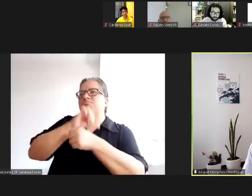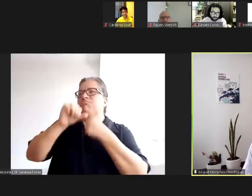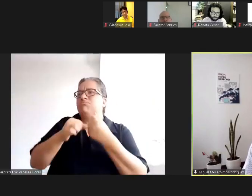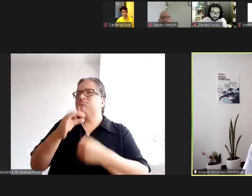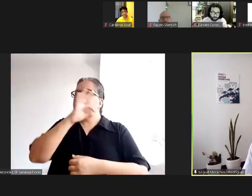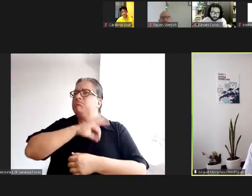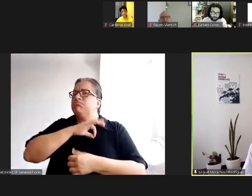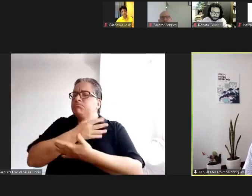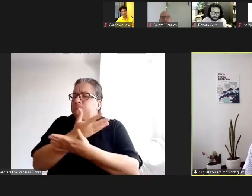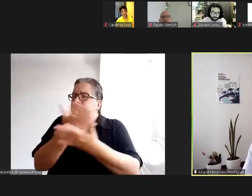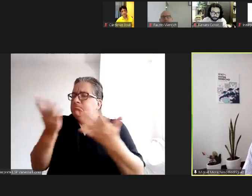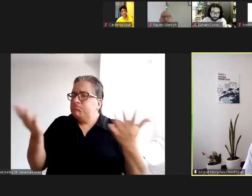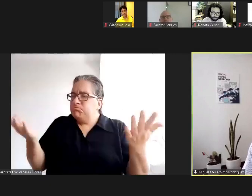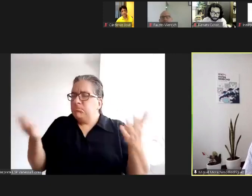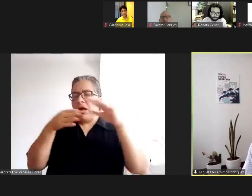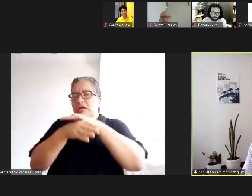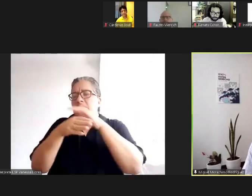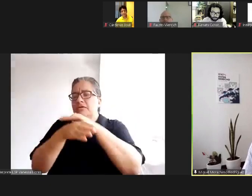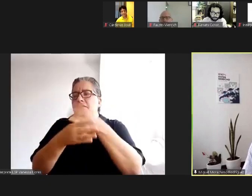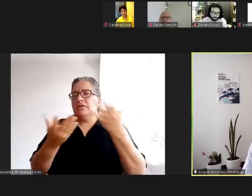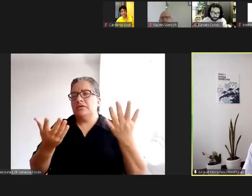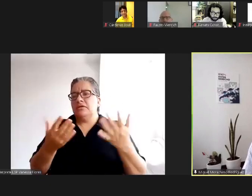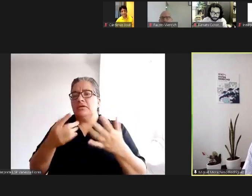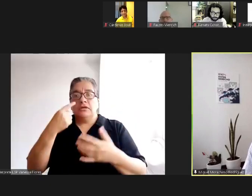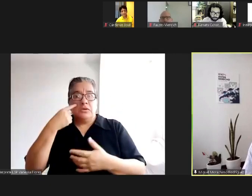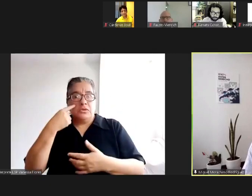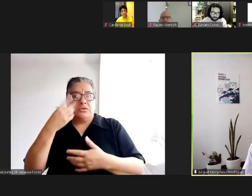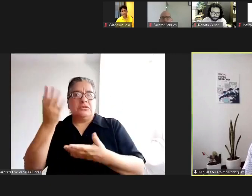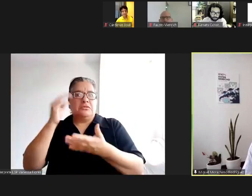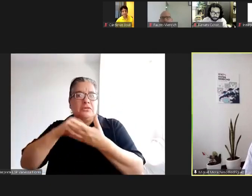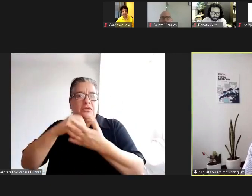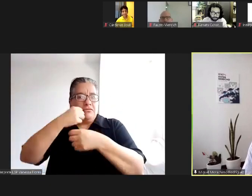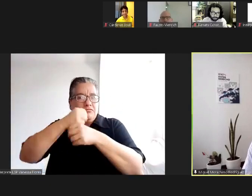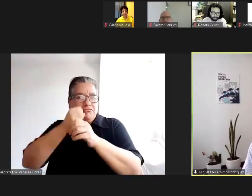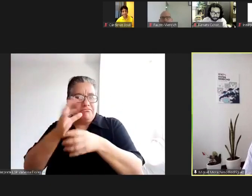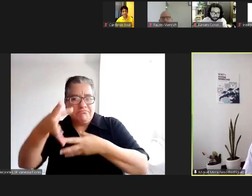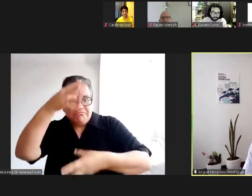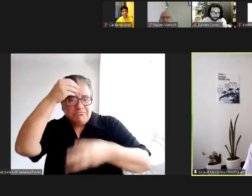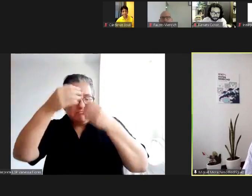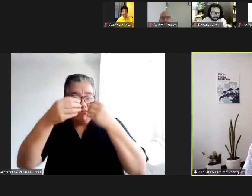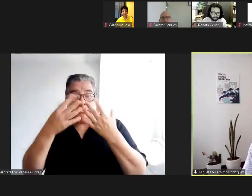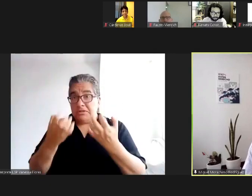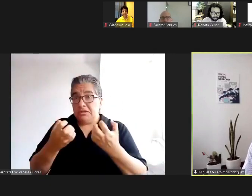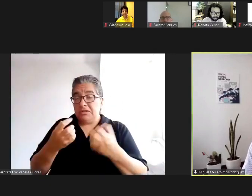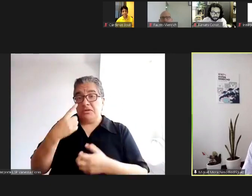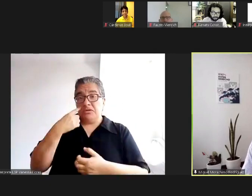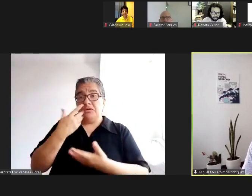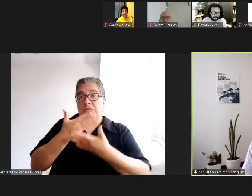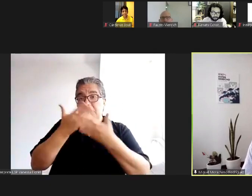¿no? Esto, si ustedes quieren conocer un poco más de Creative Commons, los invito a